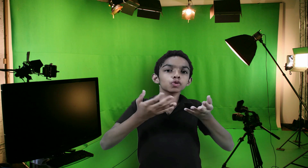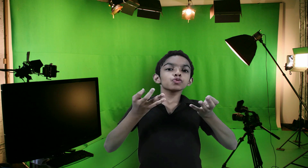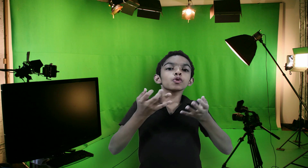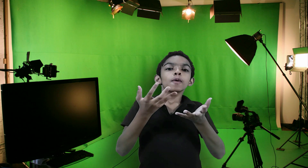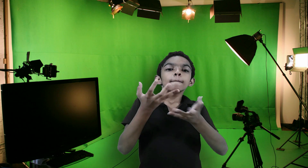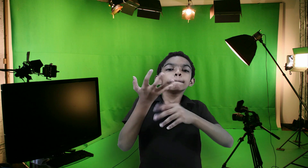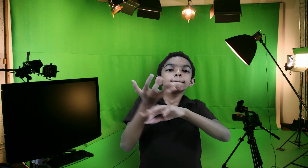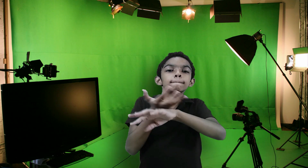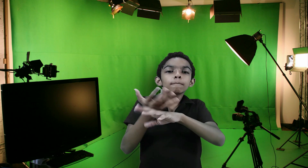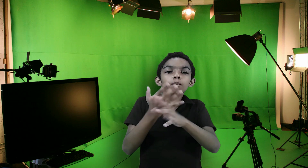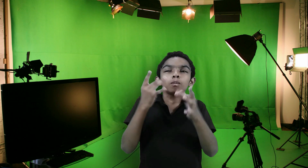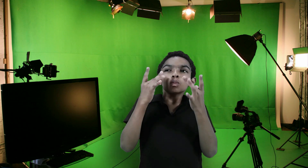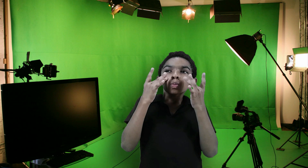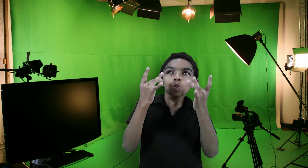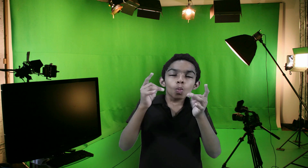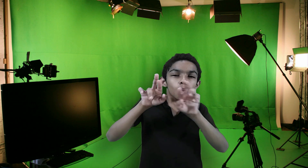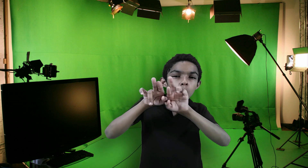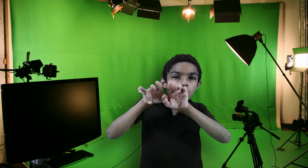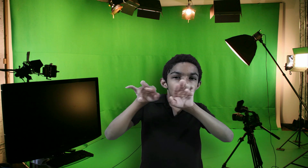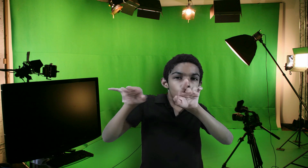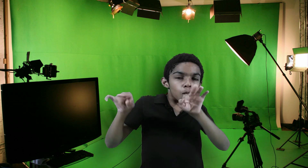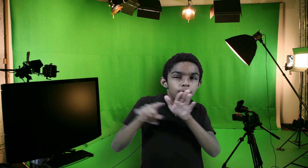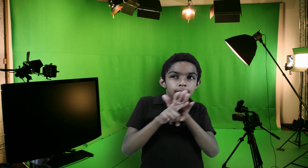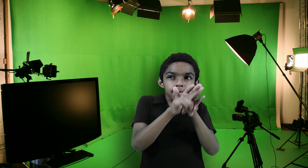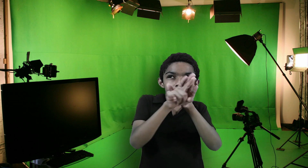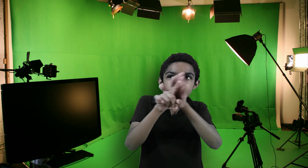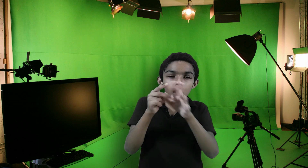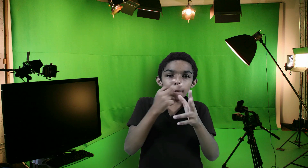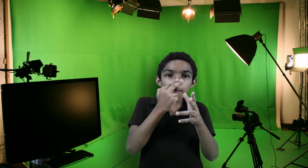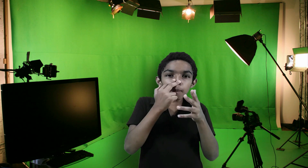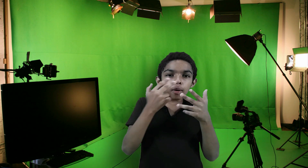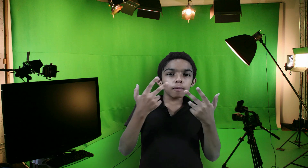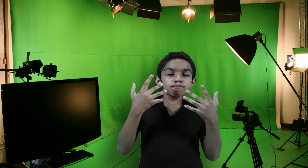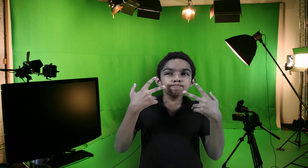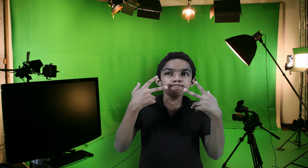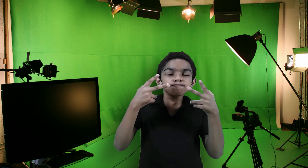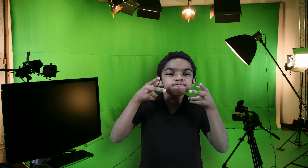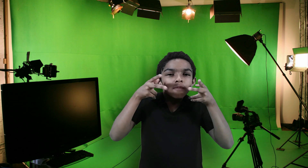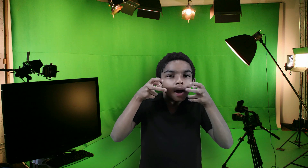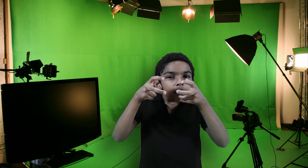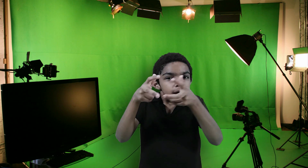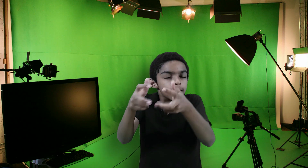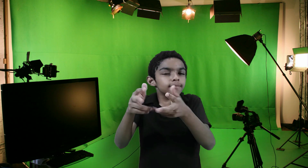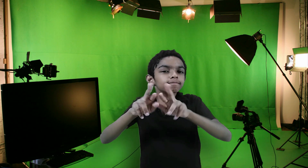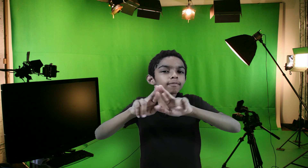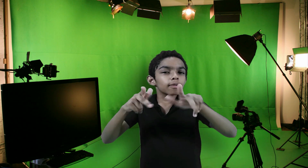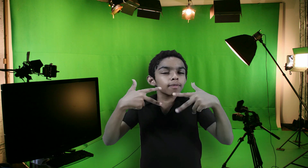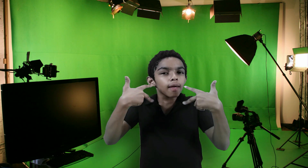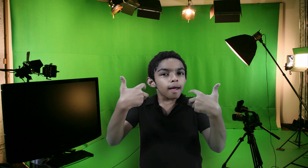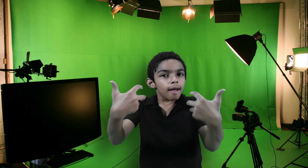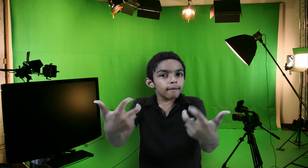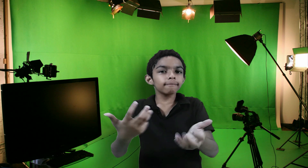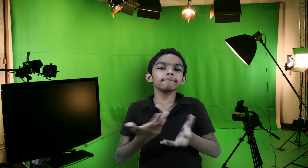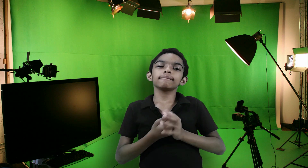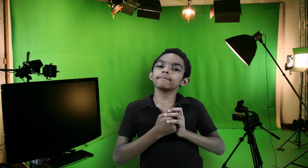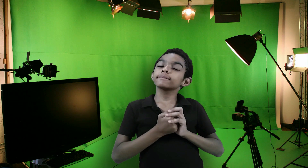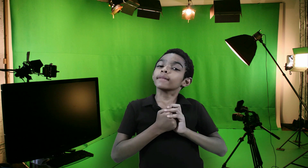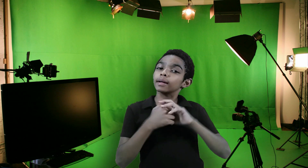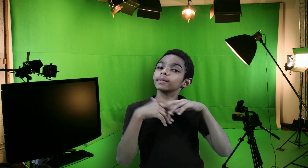os detalhes das câmeras, para pegar todos os detalhes, todas as percepções do filme, para que não fosse